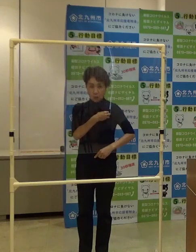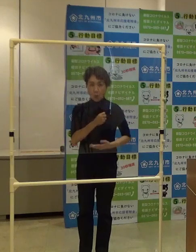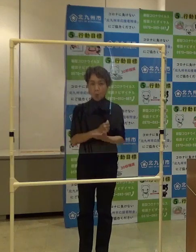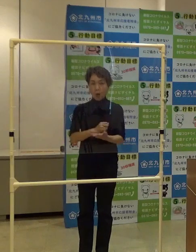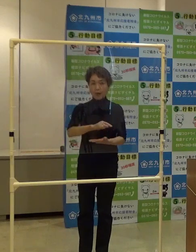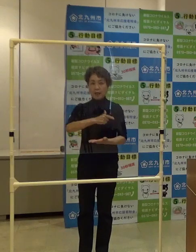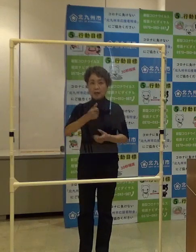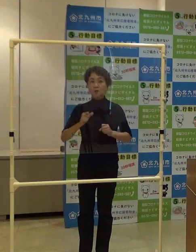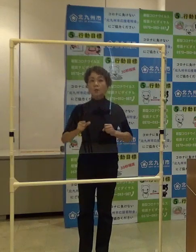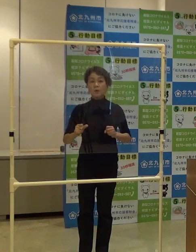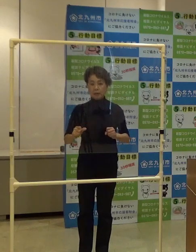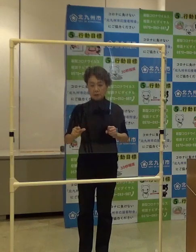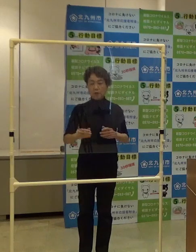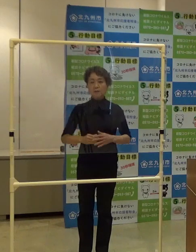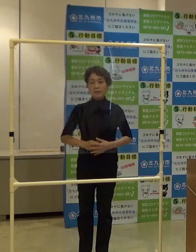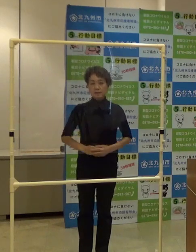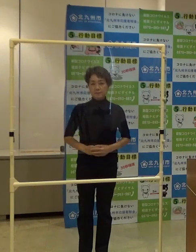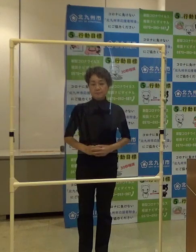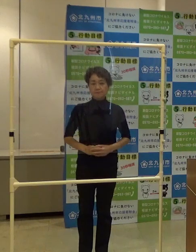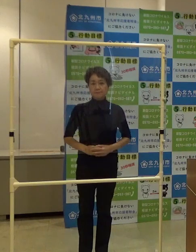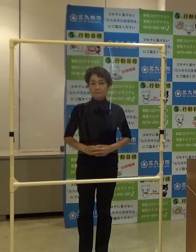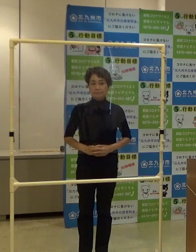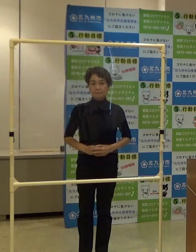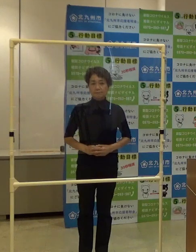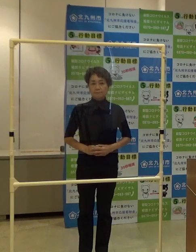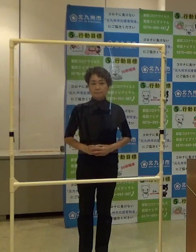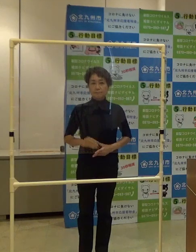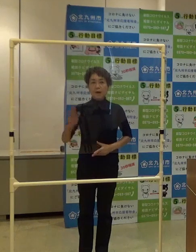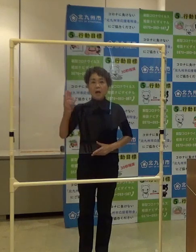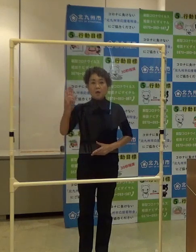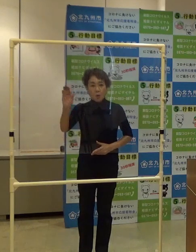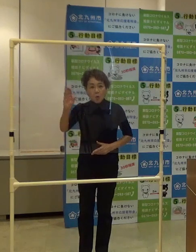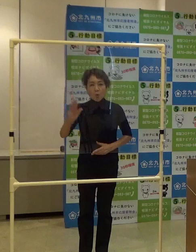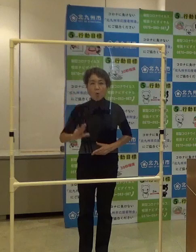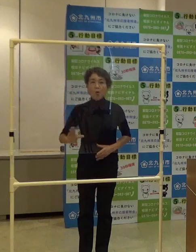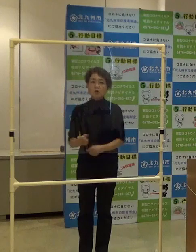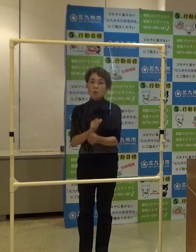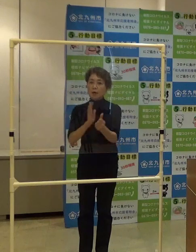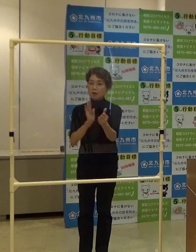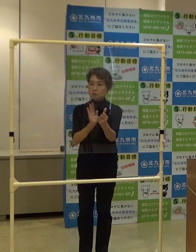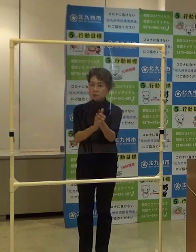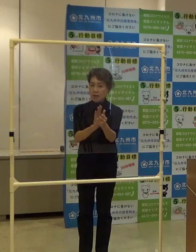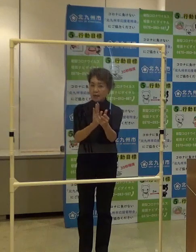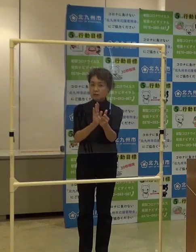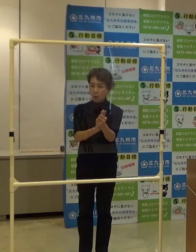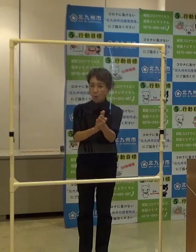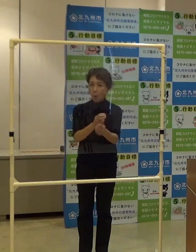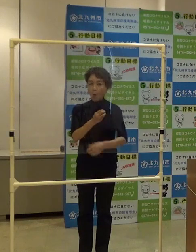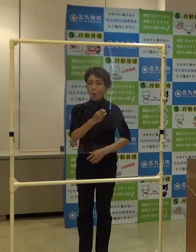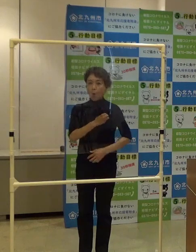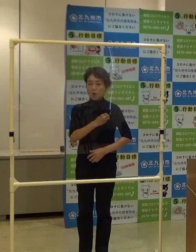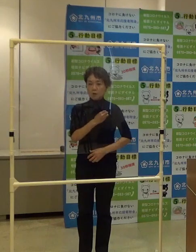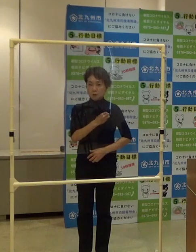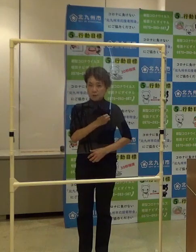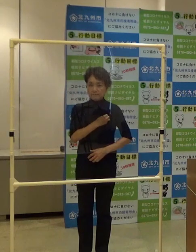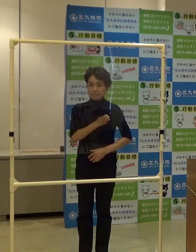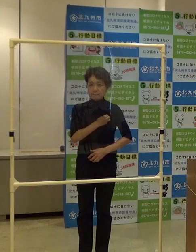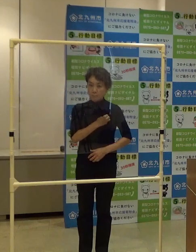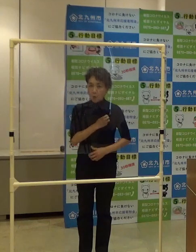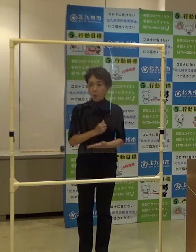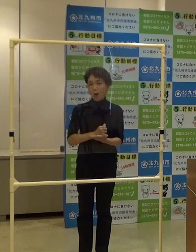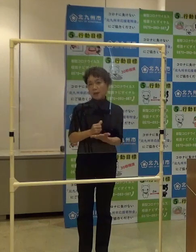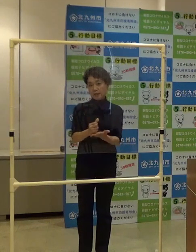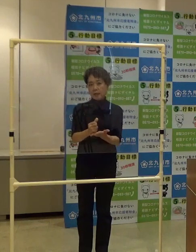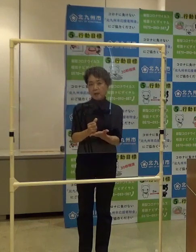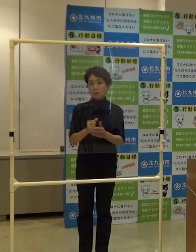遣などを行っております。また今後総括支援の職員も派遣